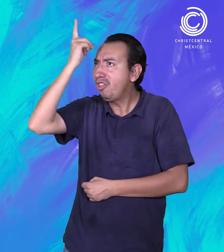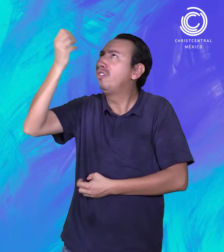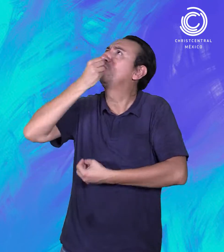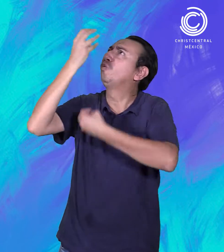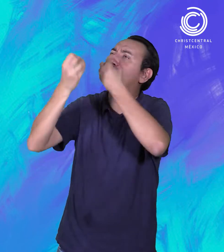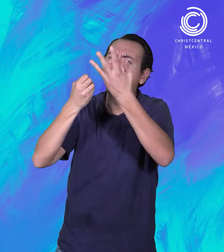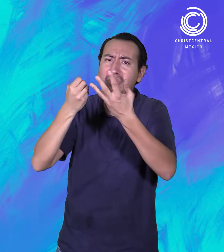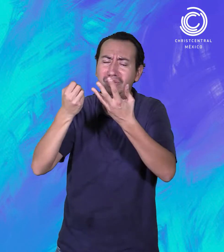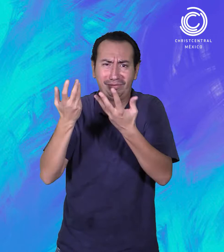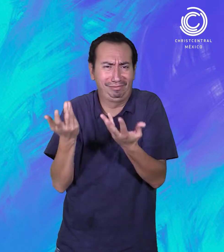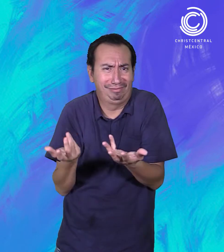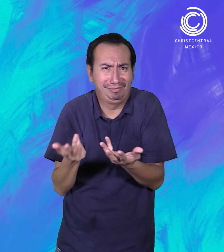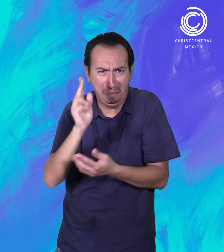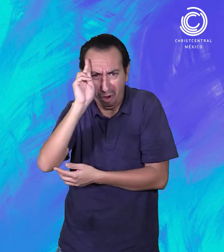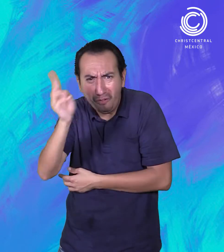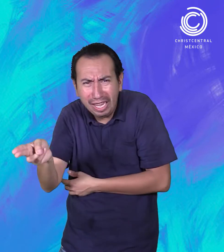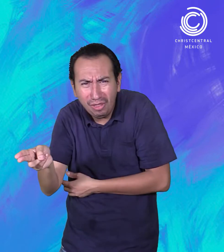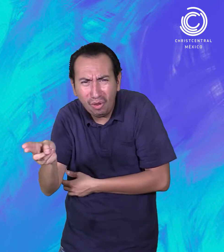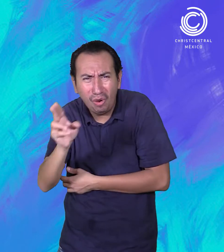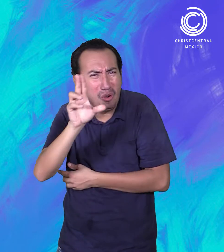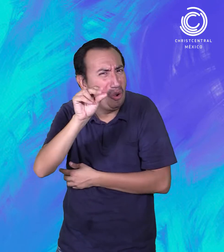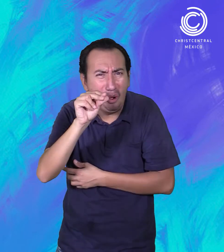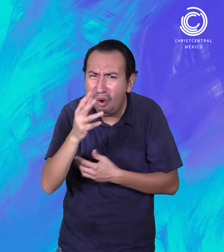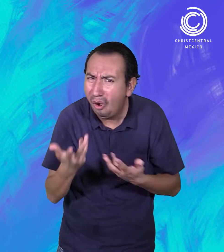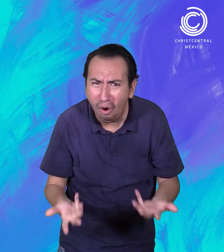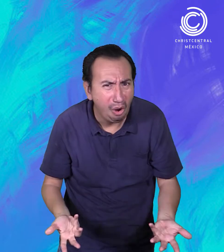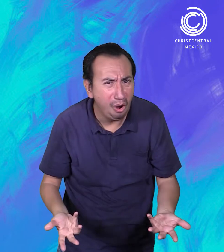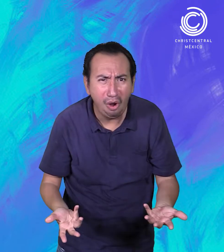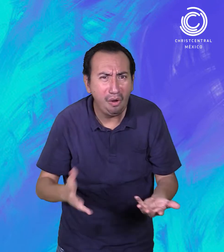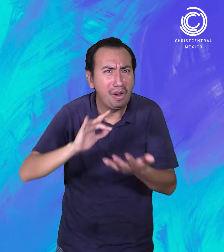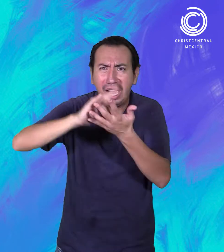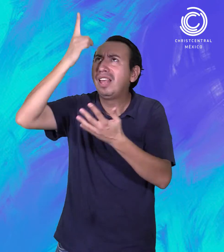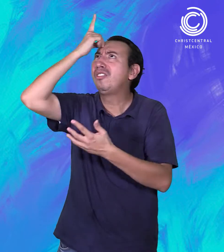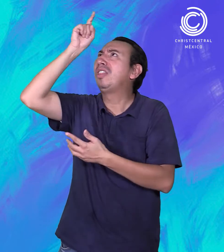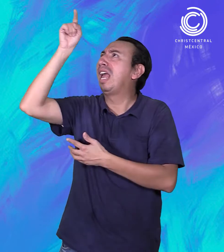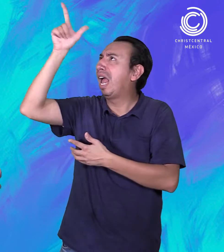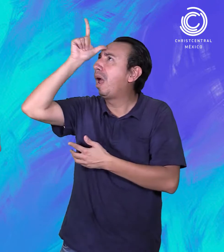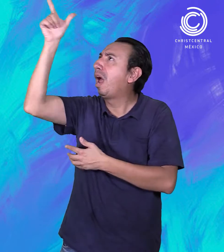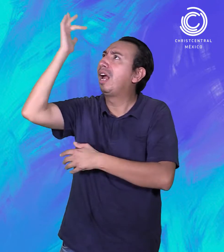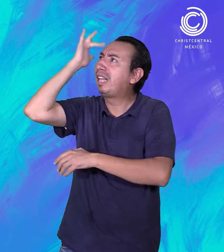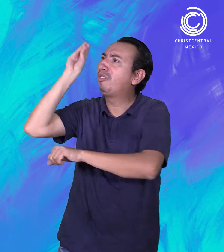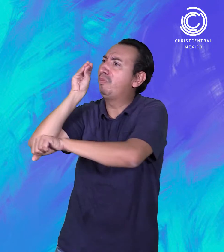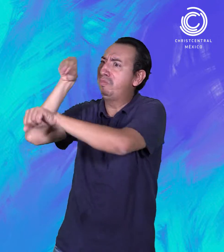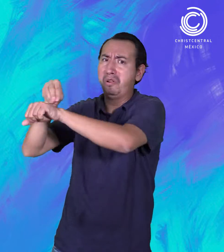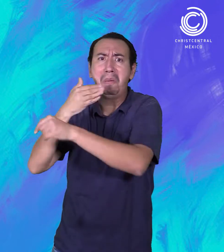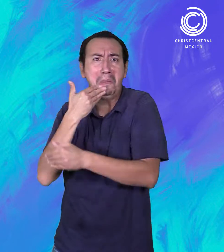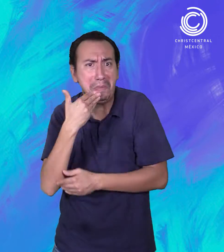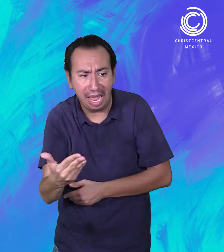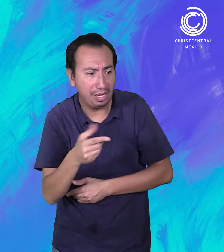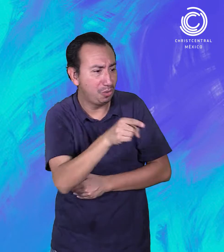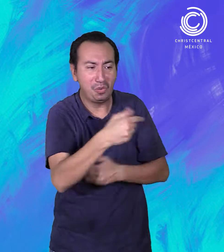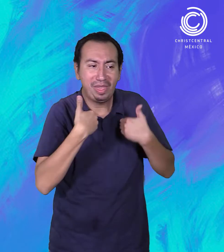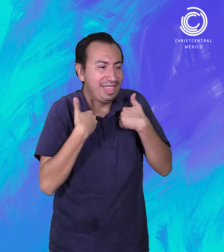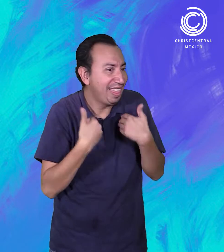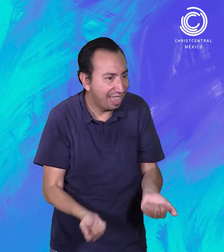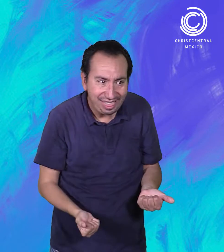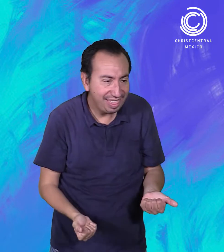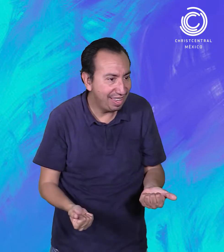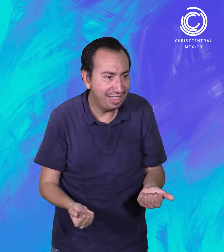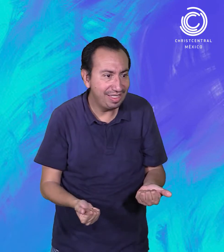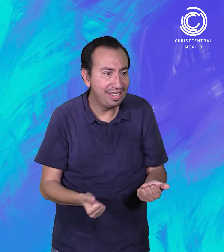El ruego de Moisés es: no sabes lo que estás diciendo. Si entendieras lo que estás diciendo, tú, igual que